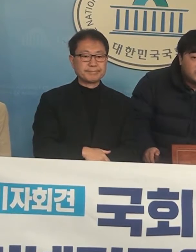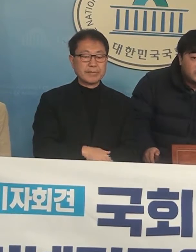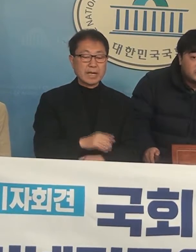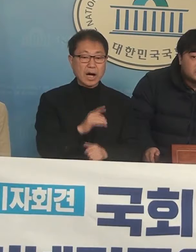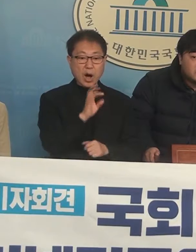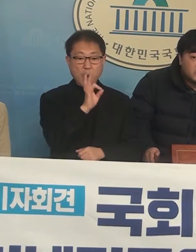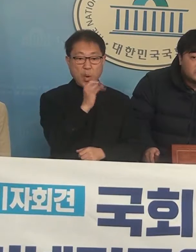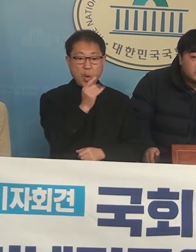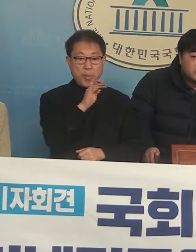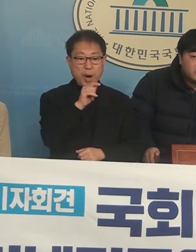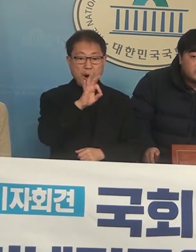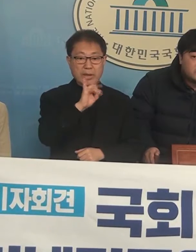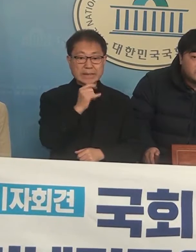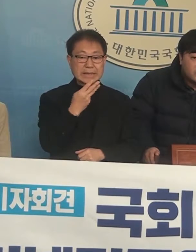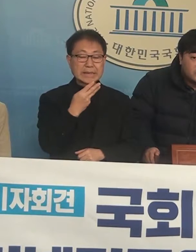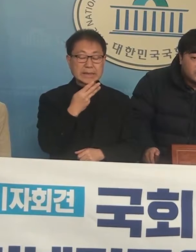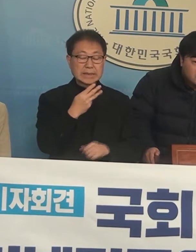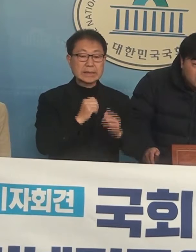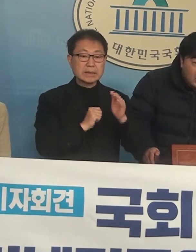아까 오병일